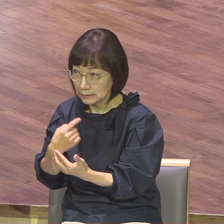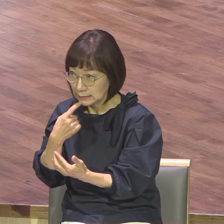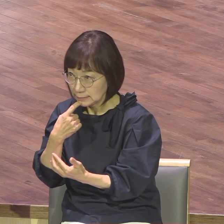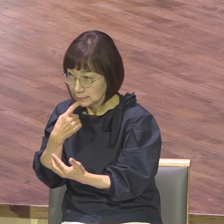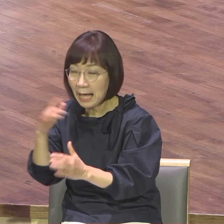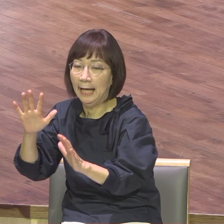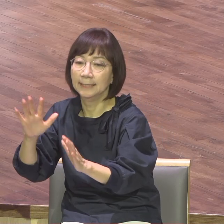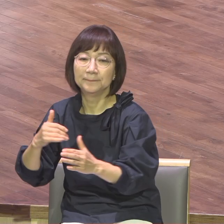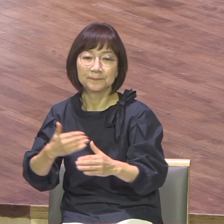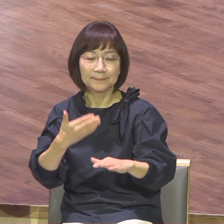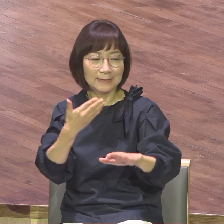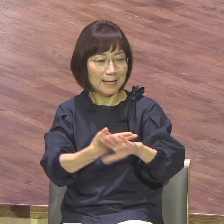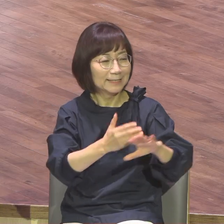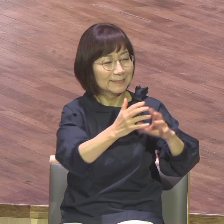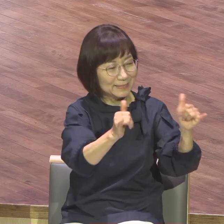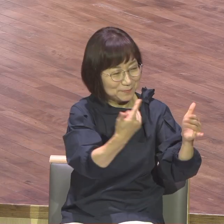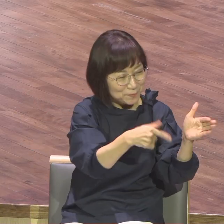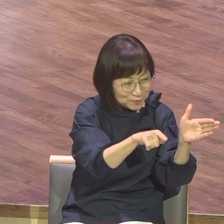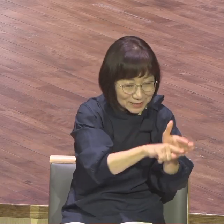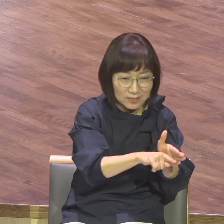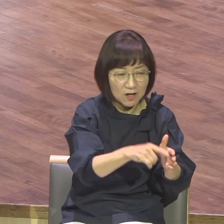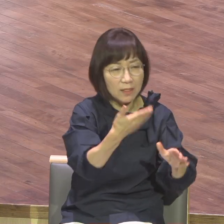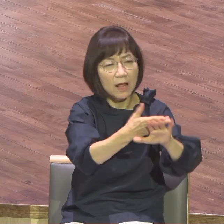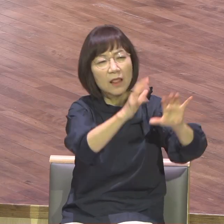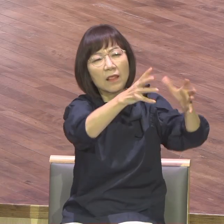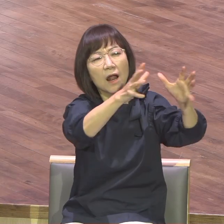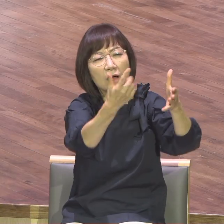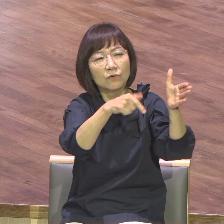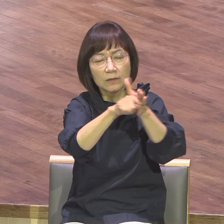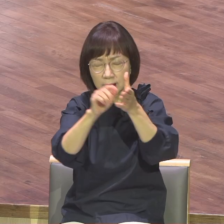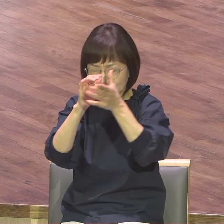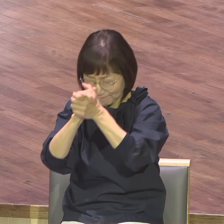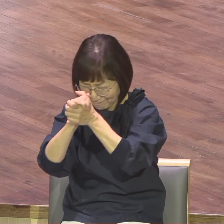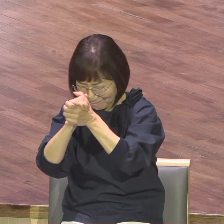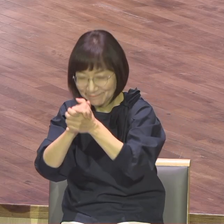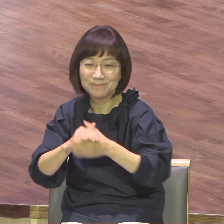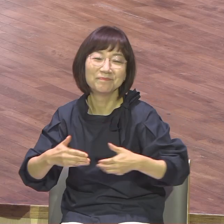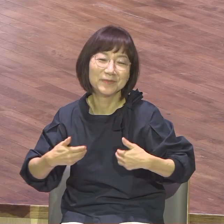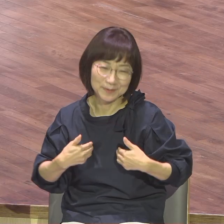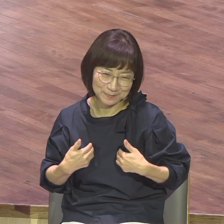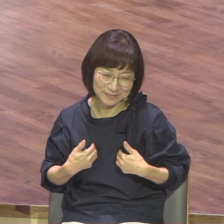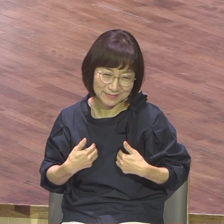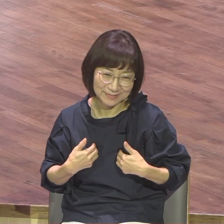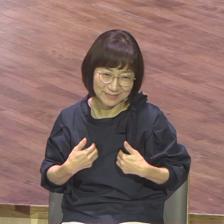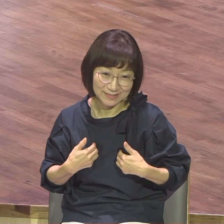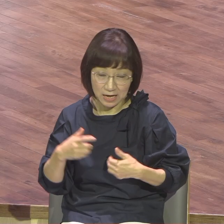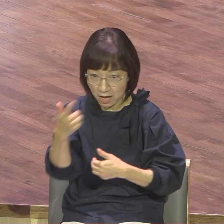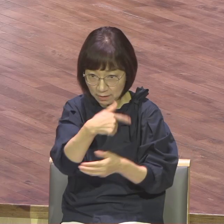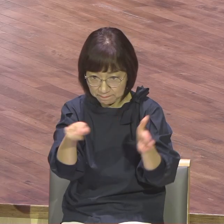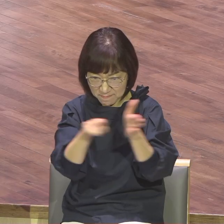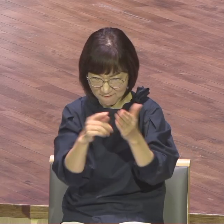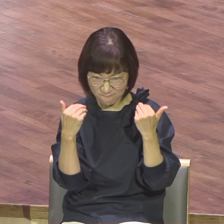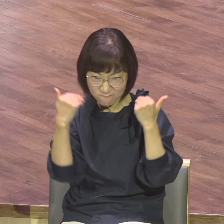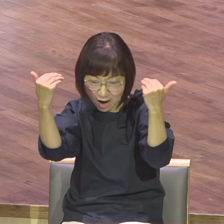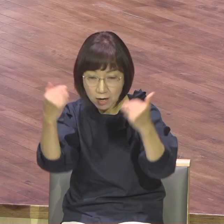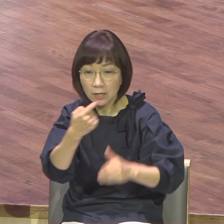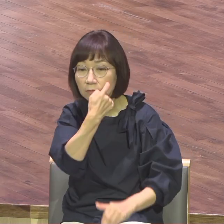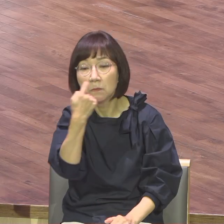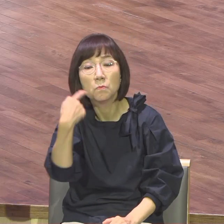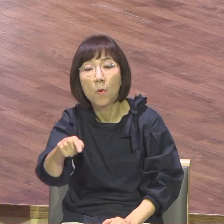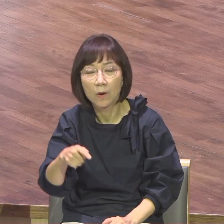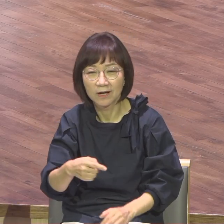나가 다른 나라를 위해서. 얼마나 성장된 것입니까? 최고의 성장이 성교예요, 성교. 그럼